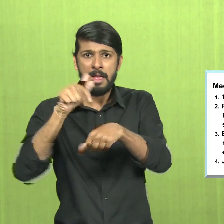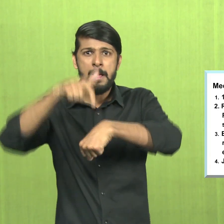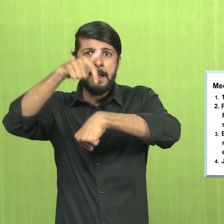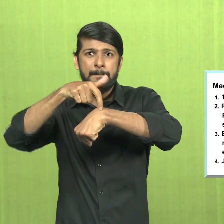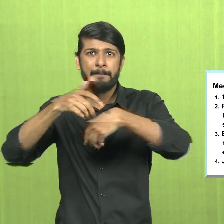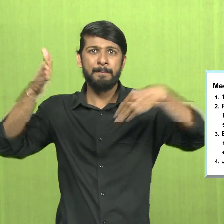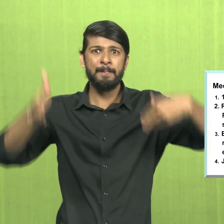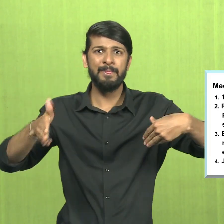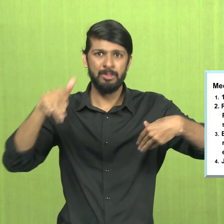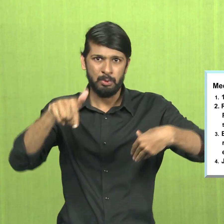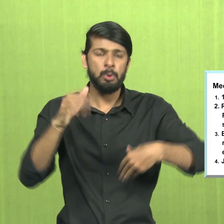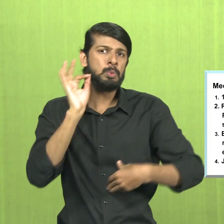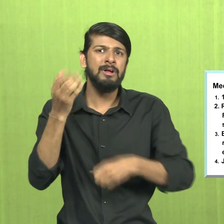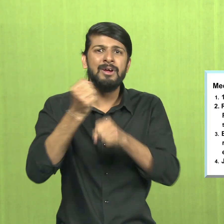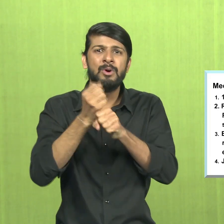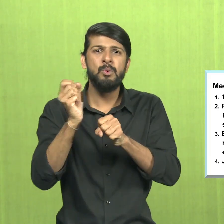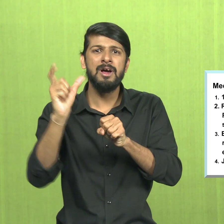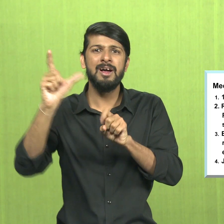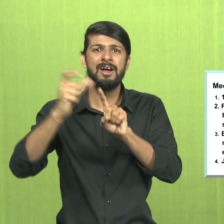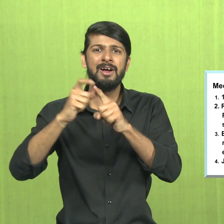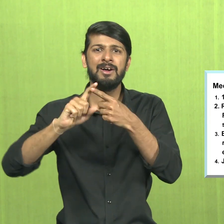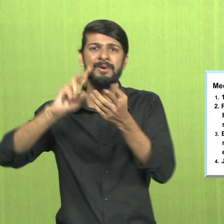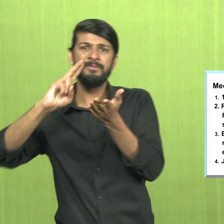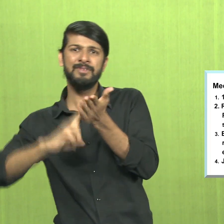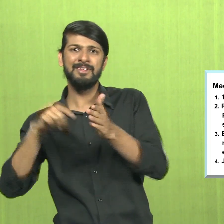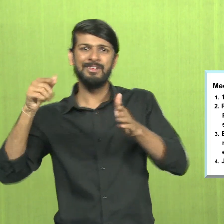कि बुद्धिस्म एंड कि जैनिज्म